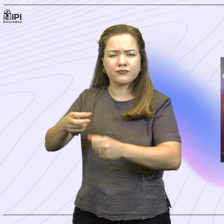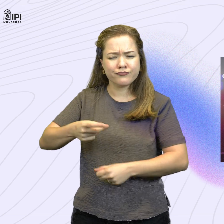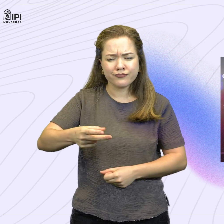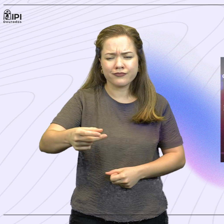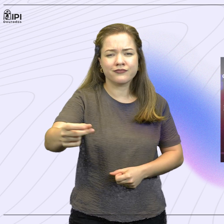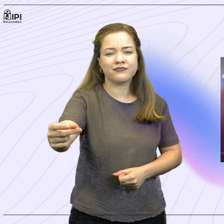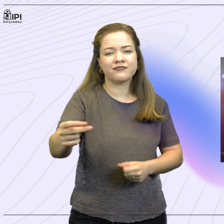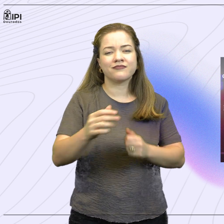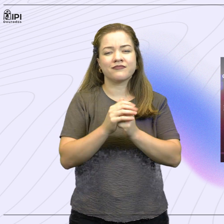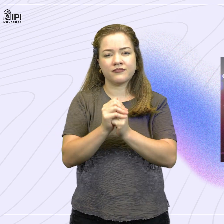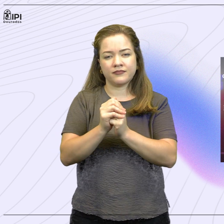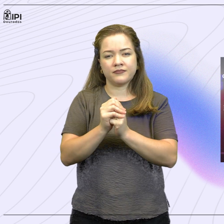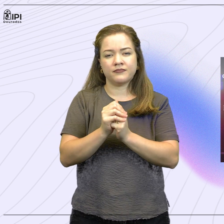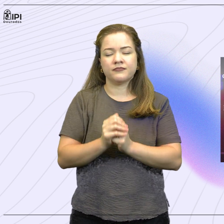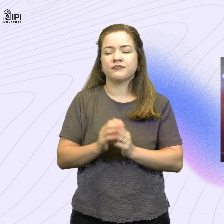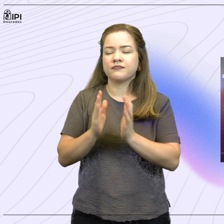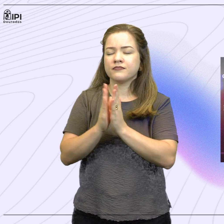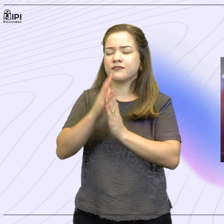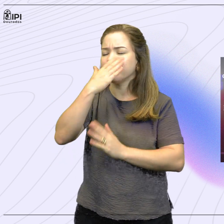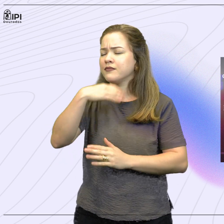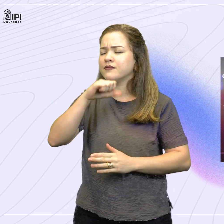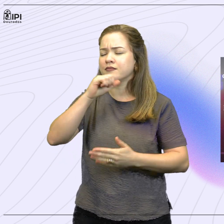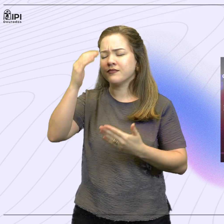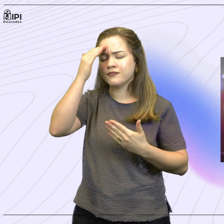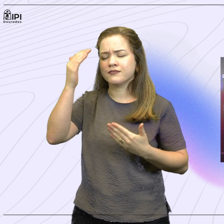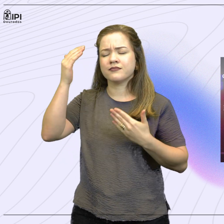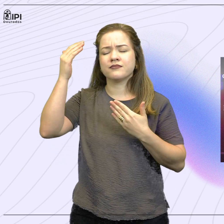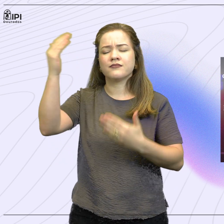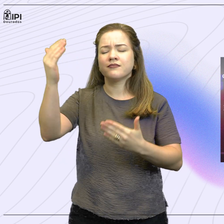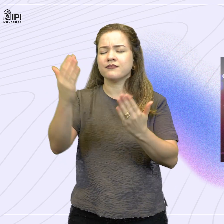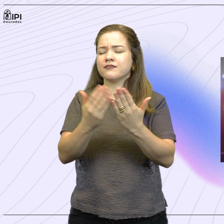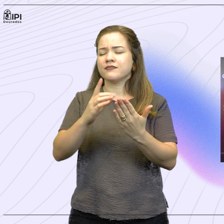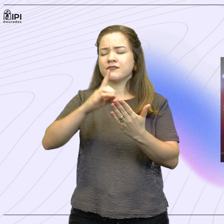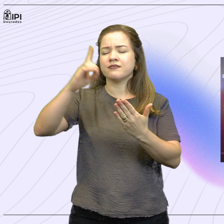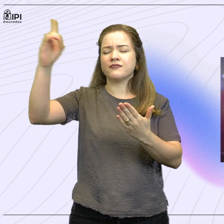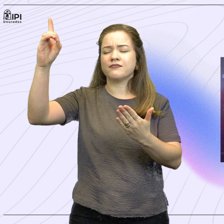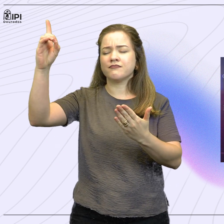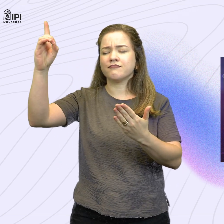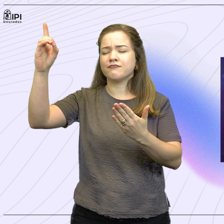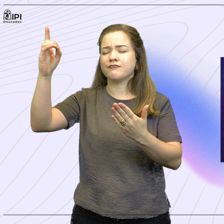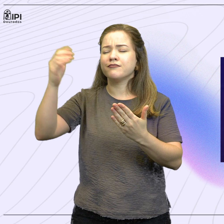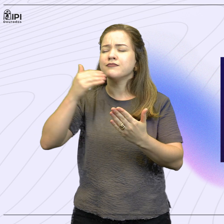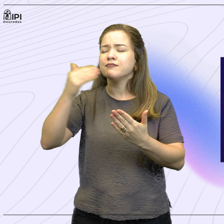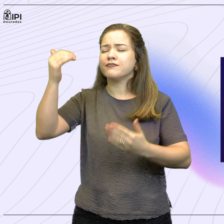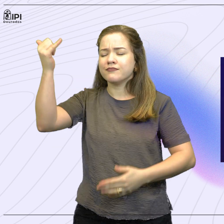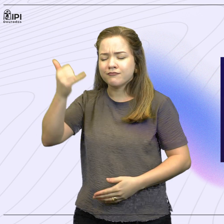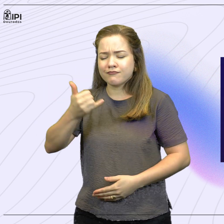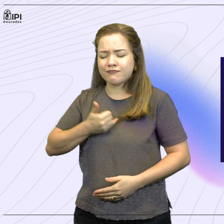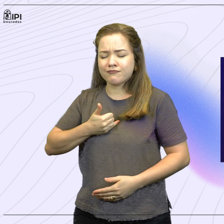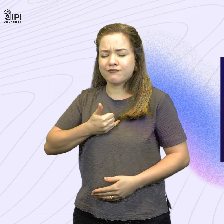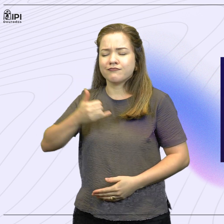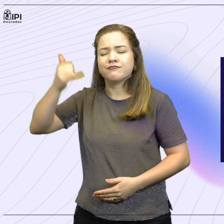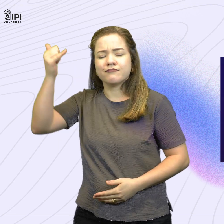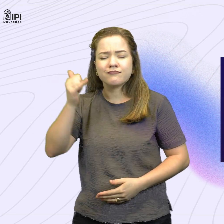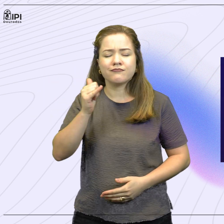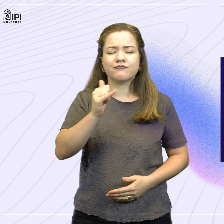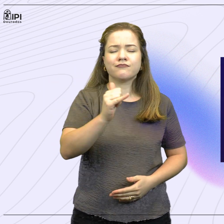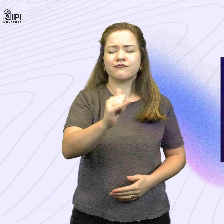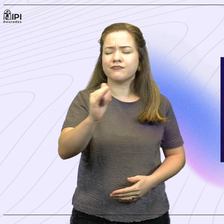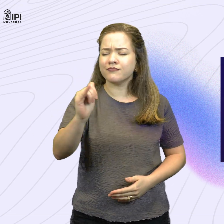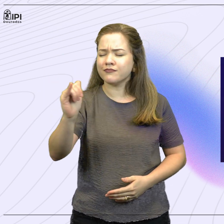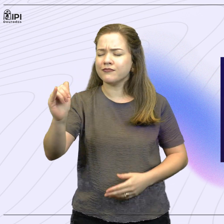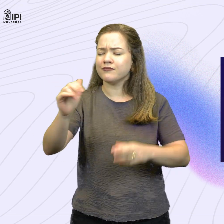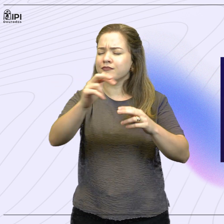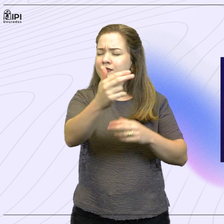Amém. Pai, obrigado pela Tua palavra e que ela venha ministrar aos nossos corações, ao meu coração, ao coração dos meus